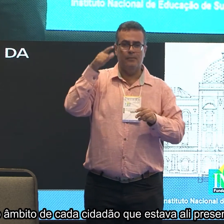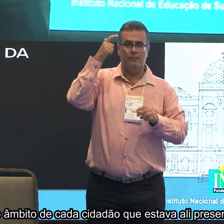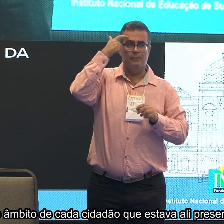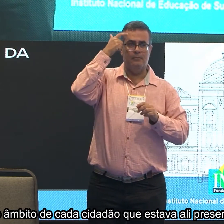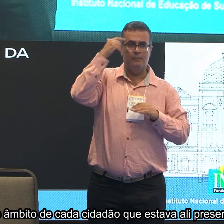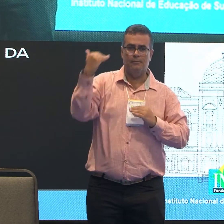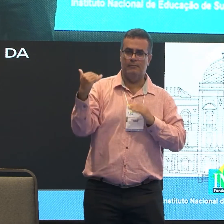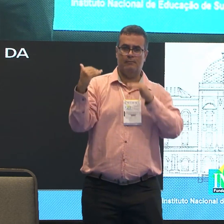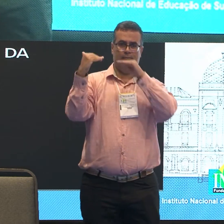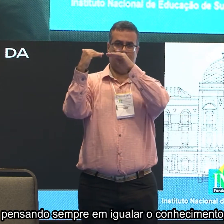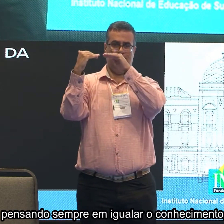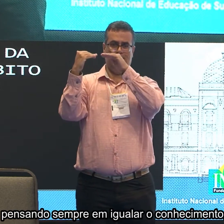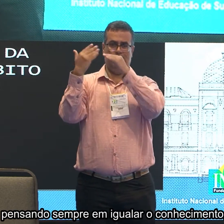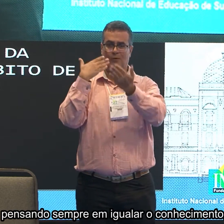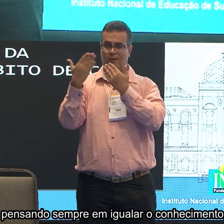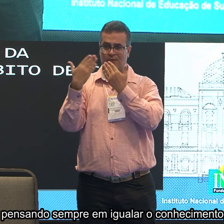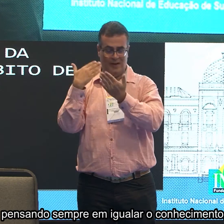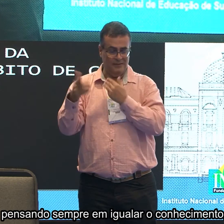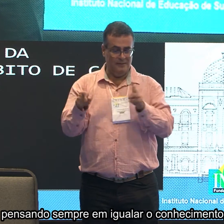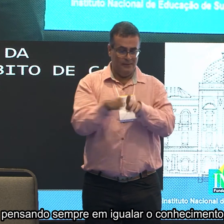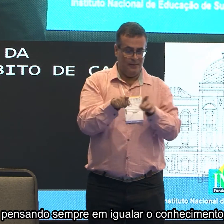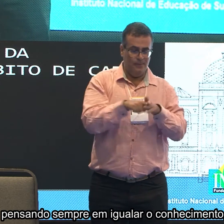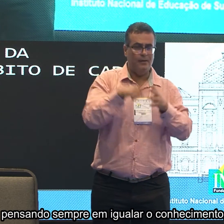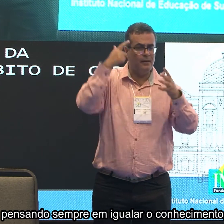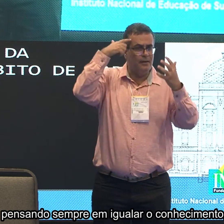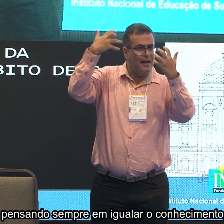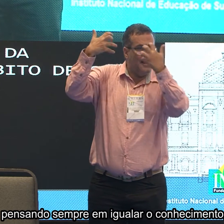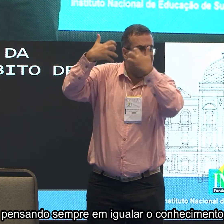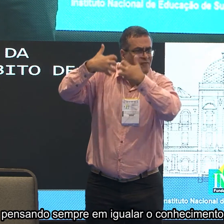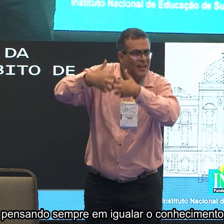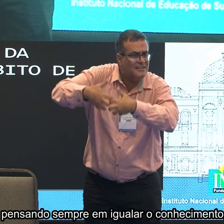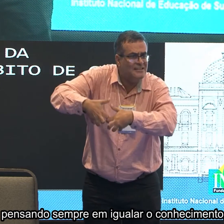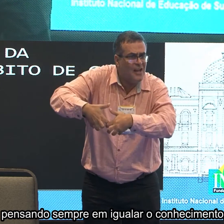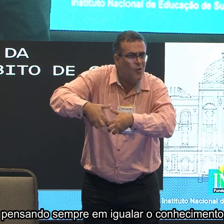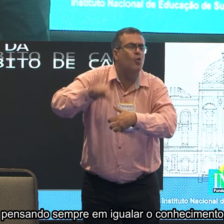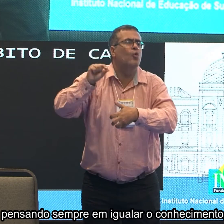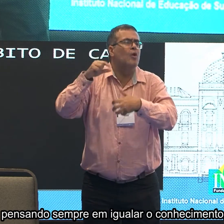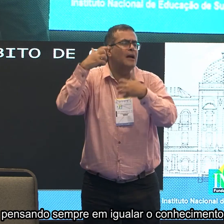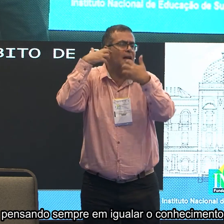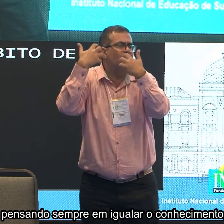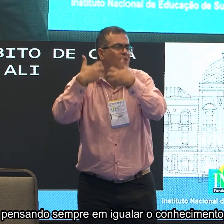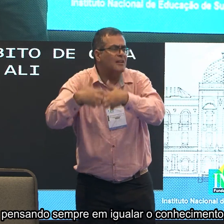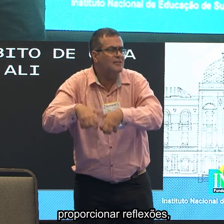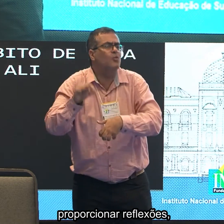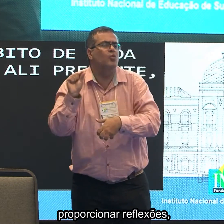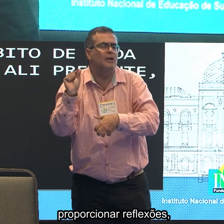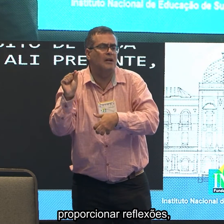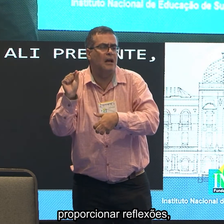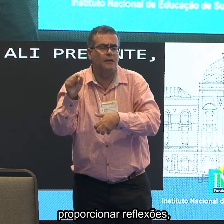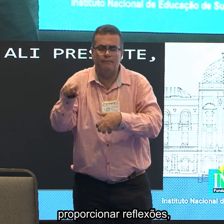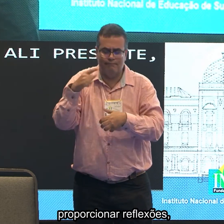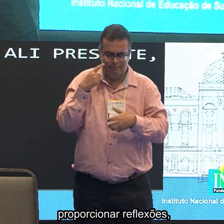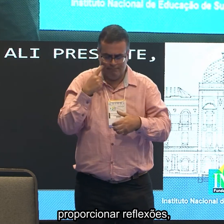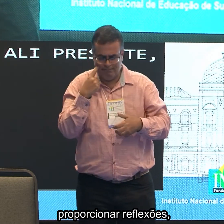presente. Pensando sempre em igualar o conhecimento, proporcionar